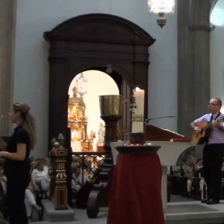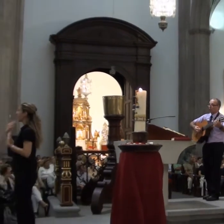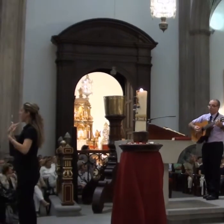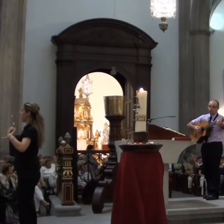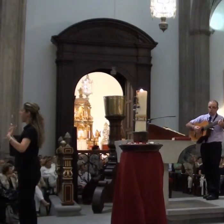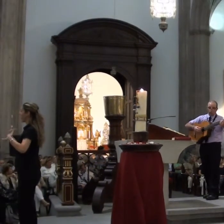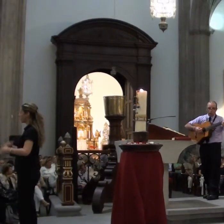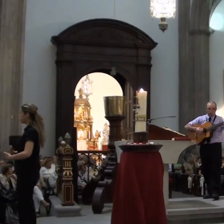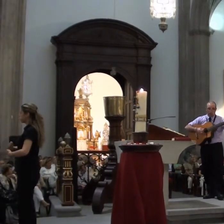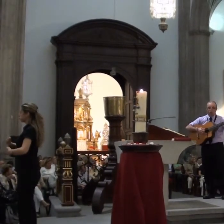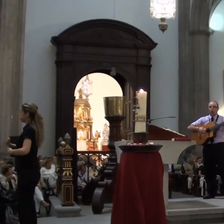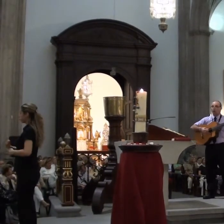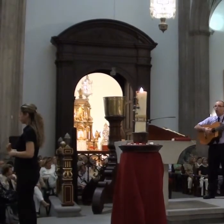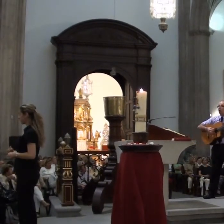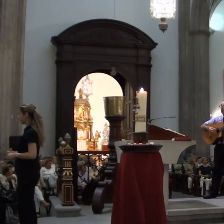de gozo